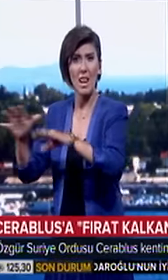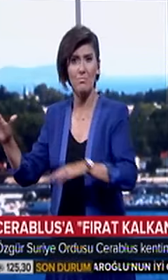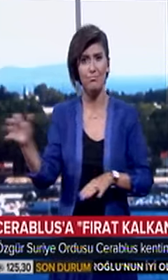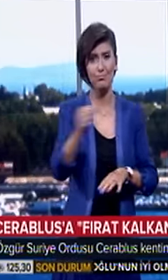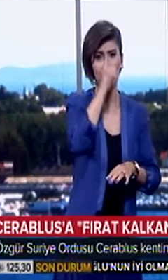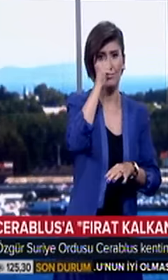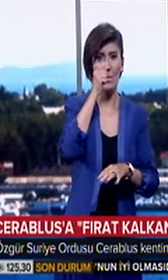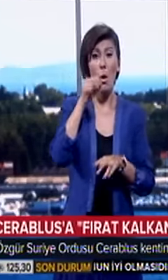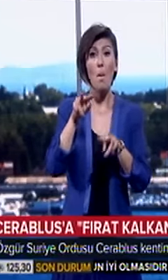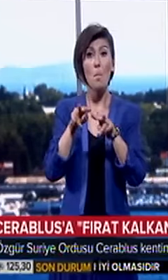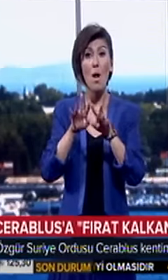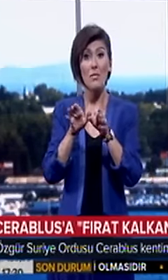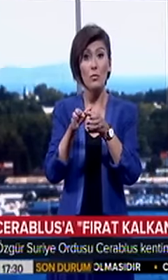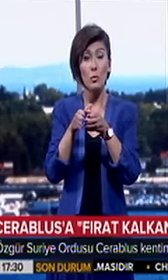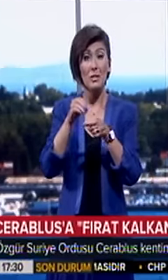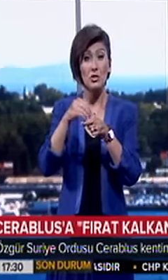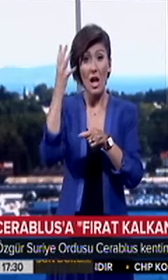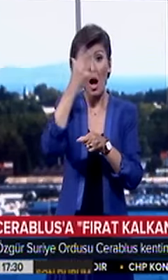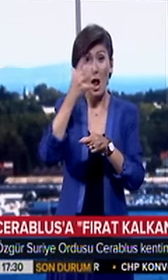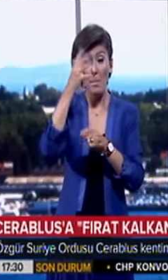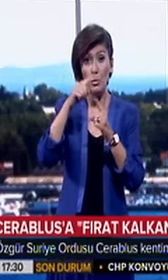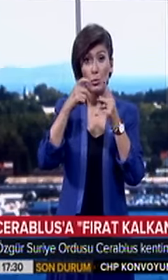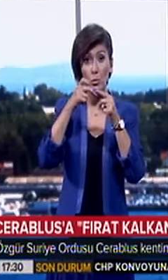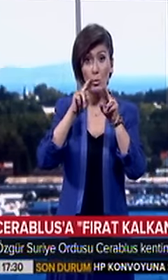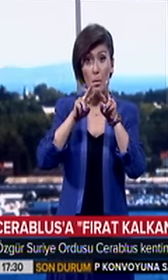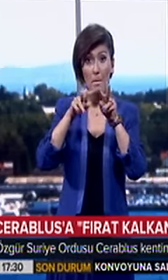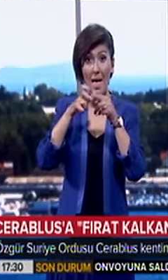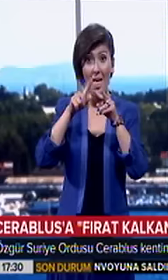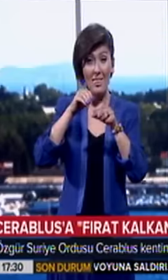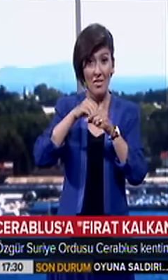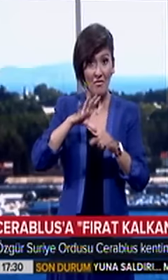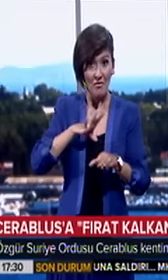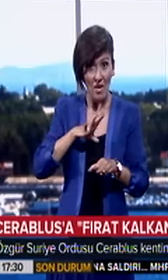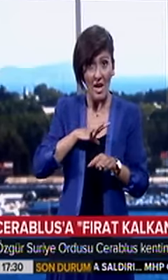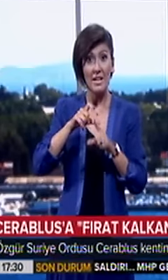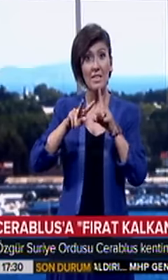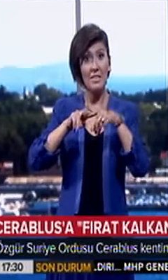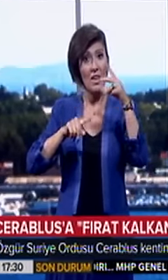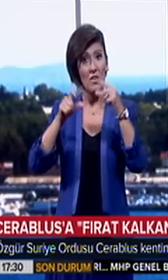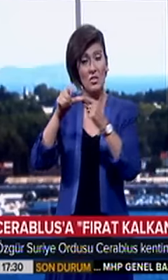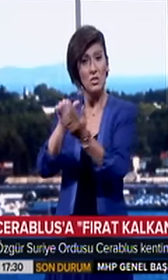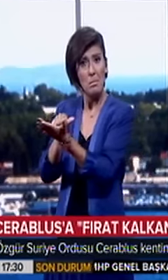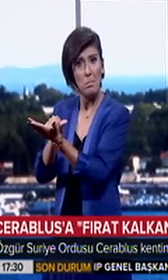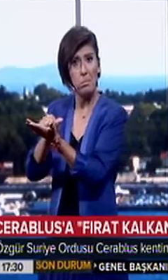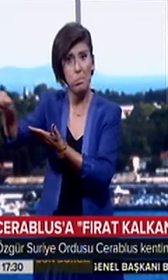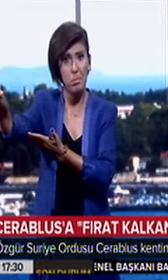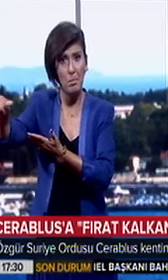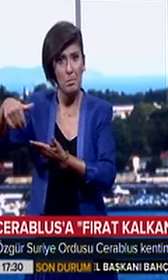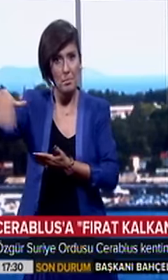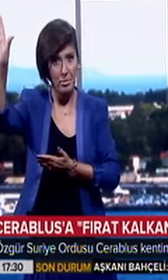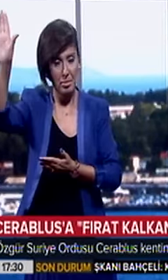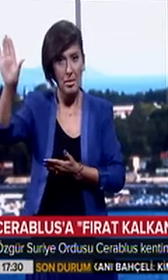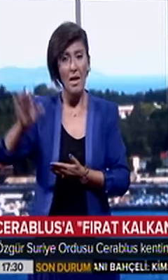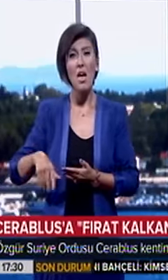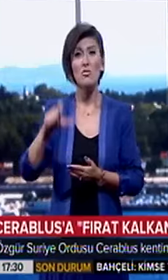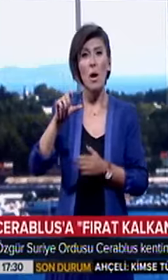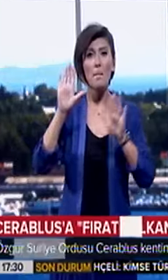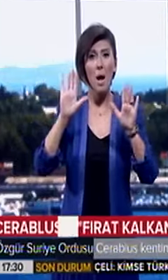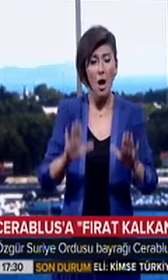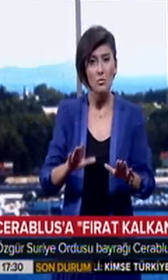içindeki Arap ve Türkmenlerden oluşan birlikler DAEŞ terör örgütünü bölgeden attı. Cerablus'ta artık Özgür Suriye Ordusu